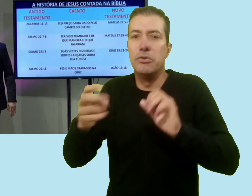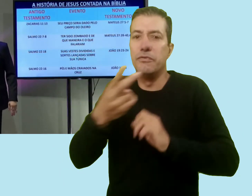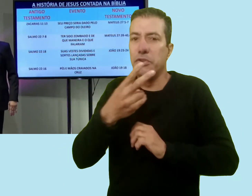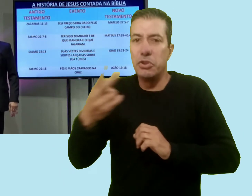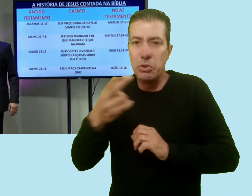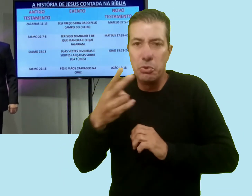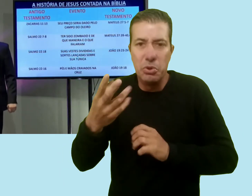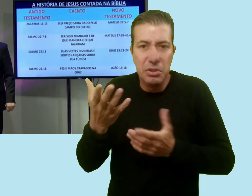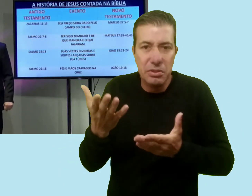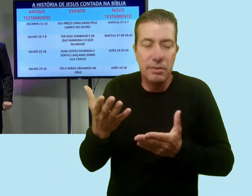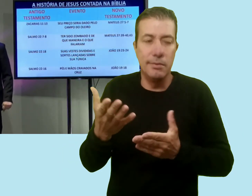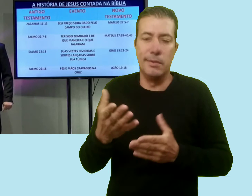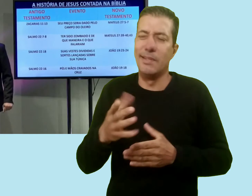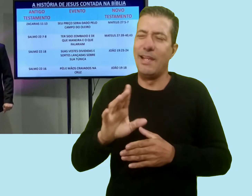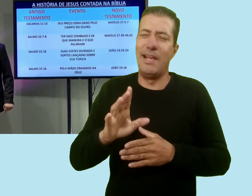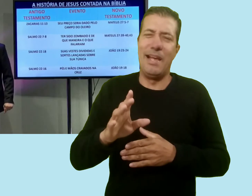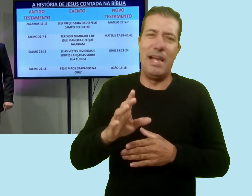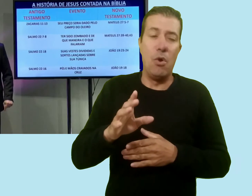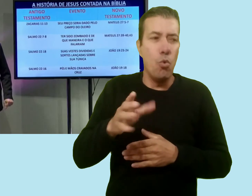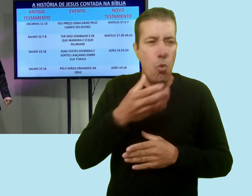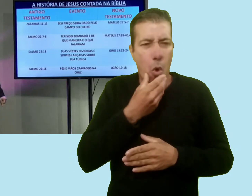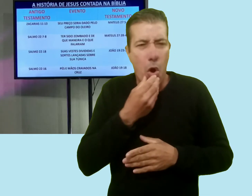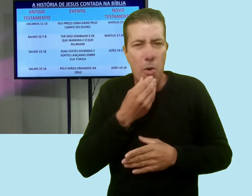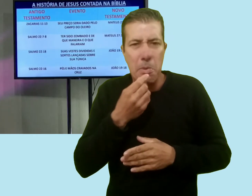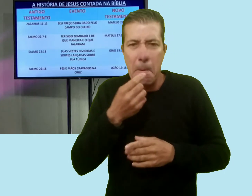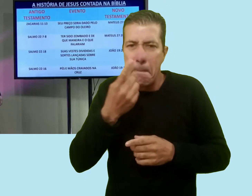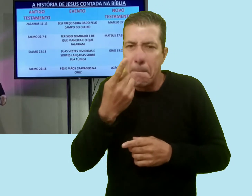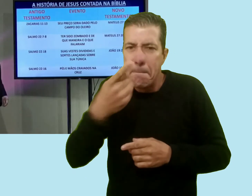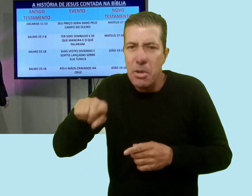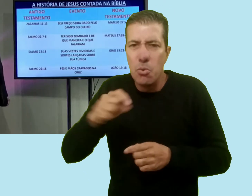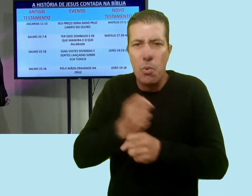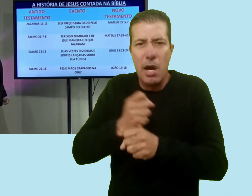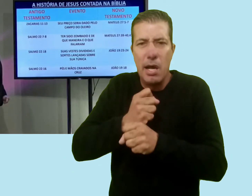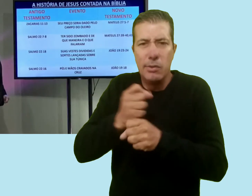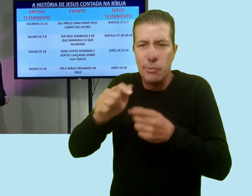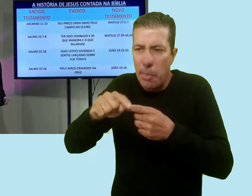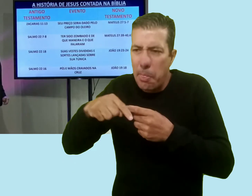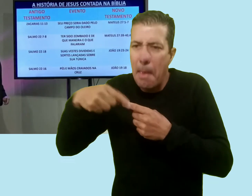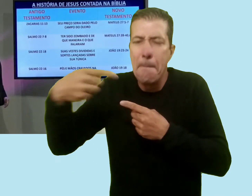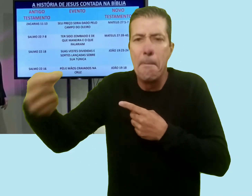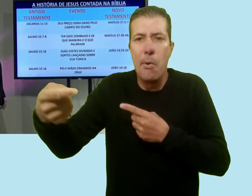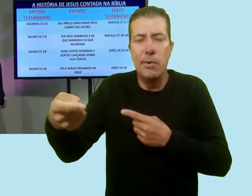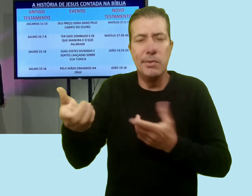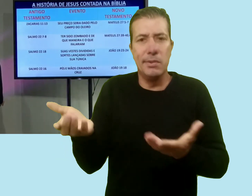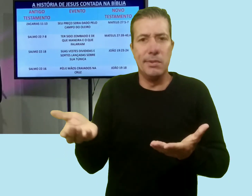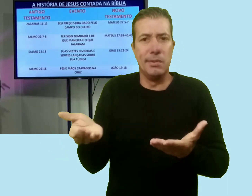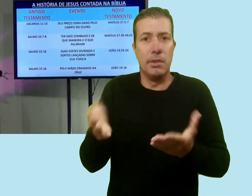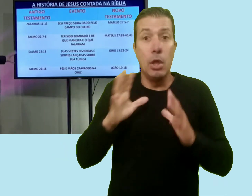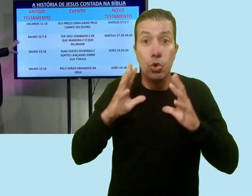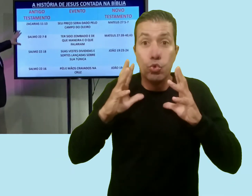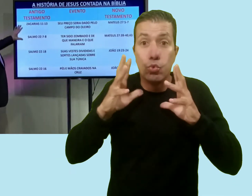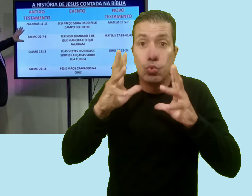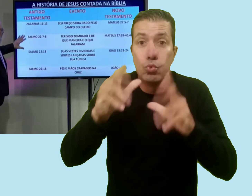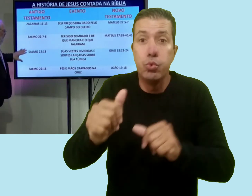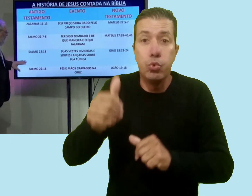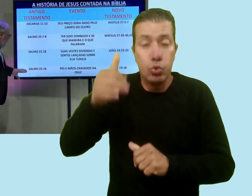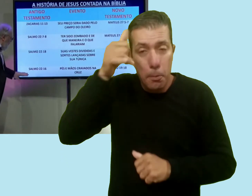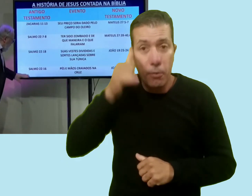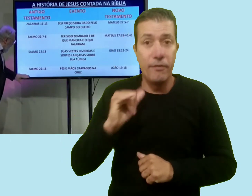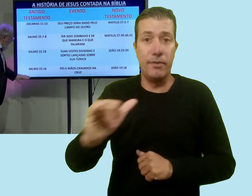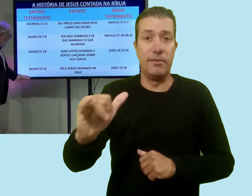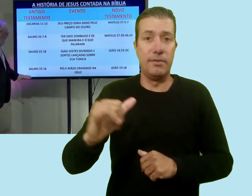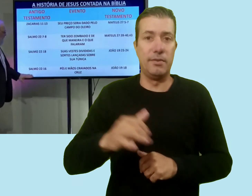1000 anos depois, o cara ficou influenciado pelo Salmo. Mas agora eu vou te dar a prova definitiva de que isso daqui